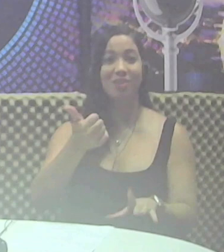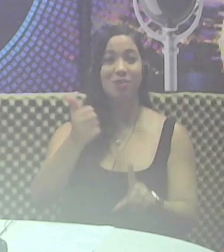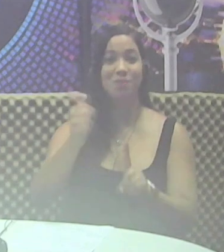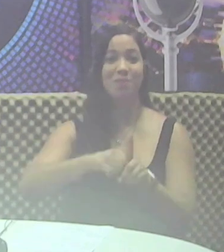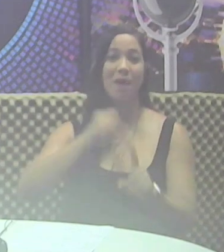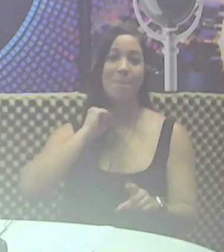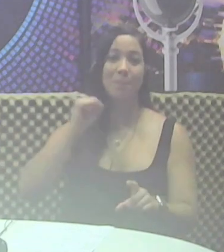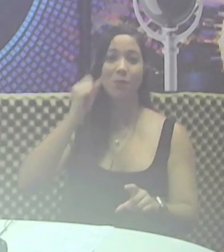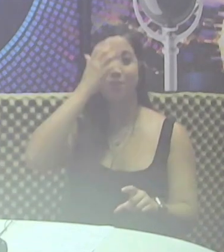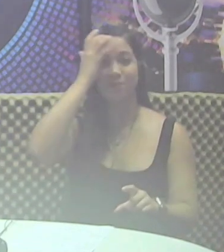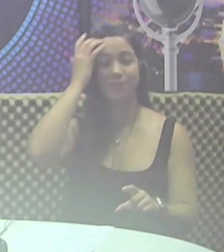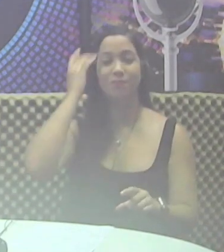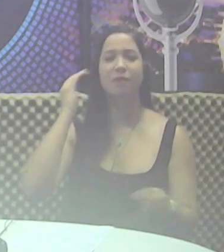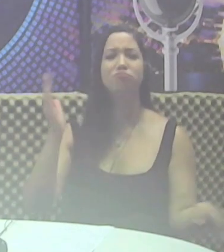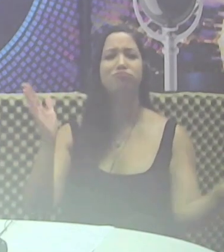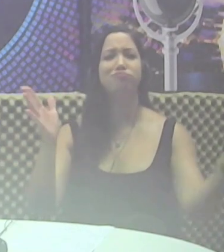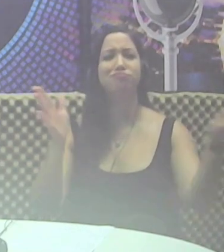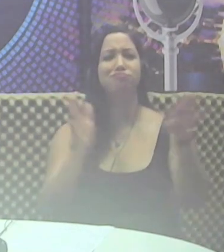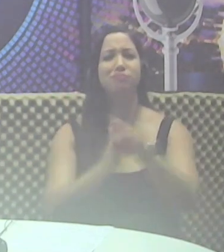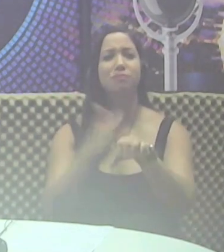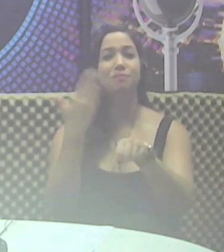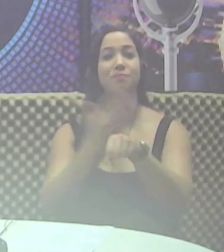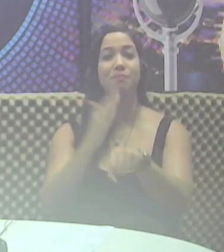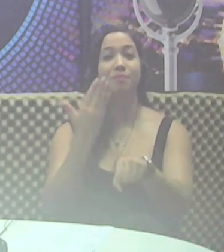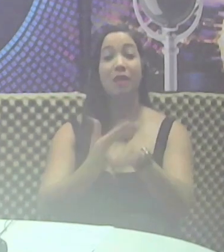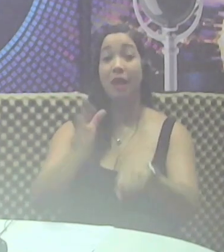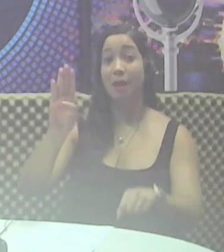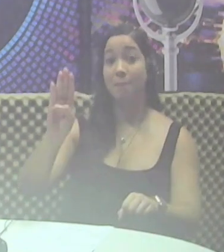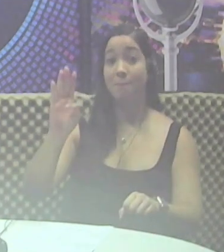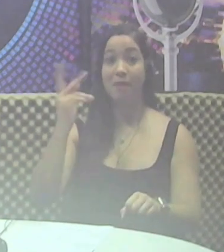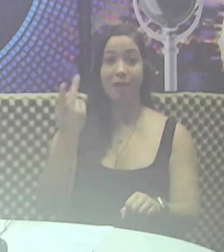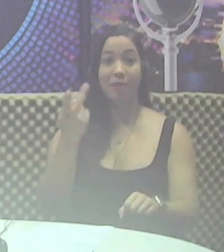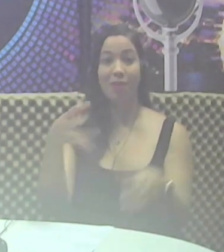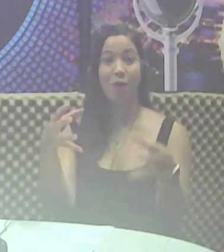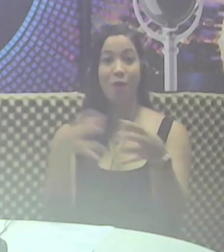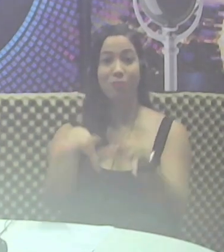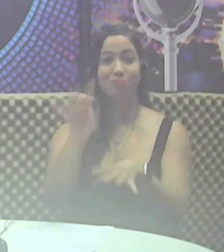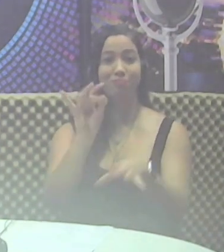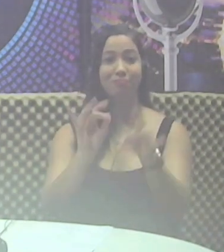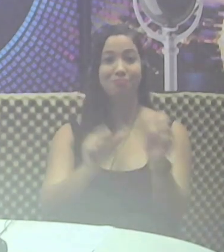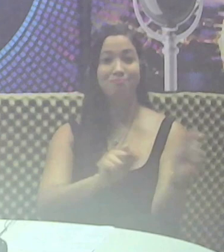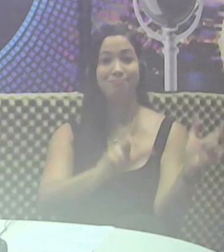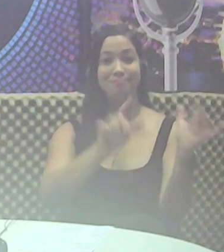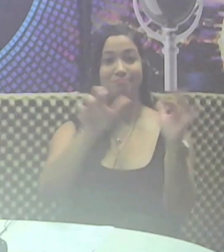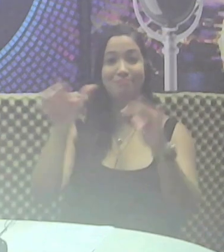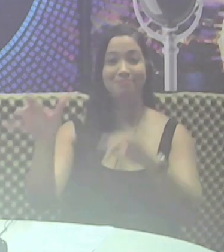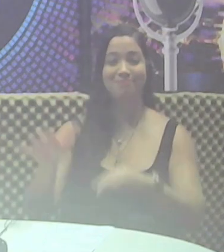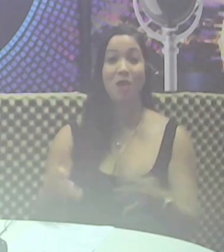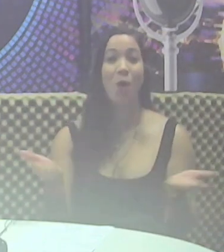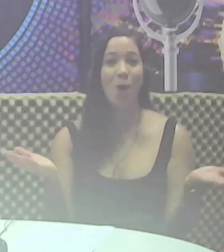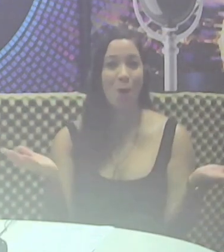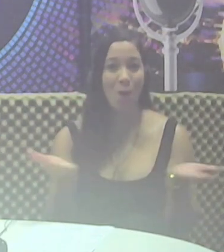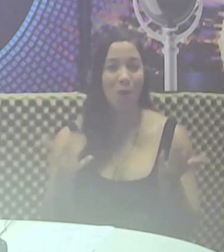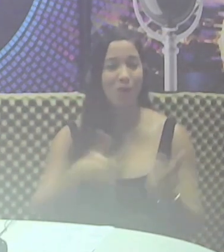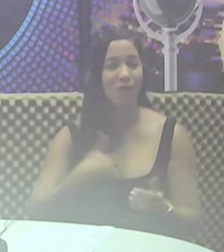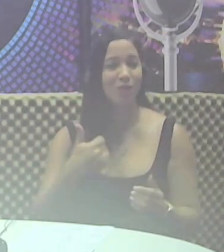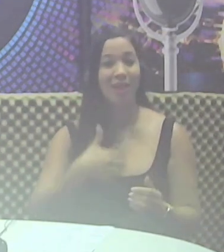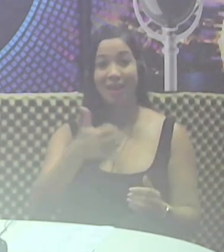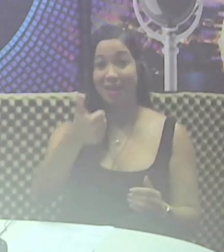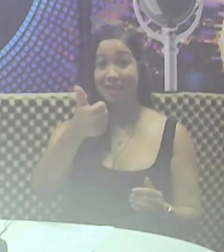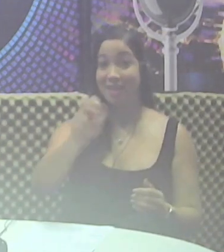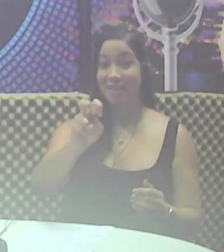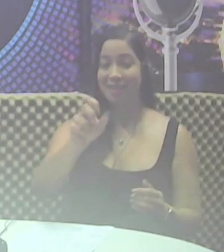Até lá, a jovem treinará em Belo Horizonte com as demais convocadas. Hoje, com 15 anos,